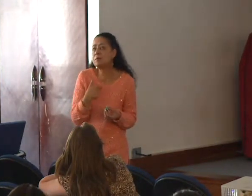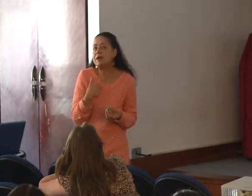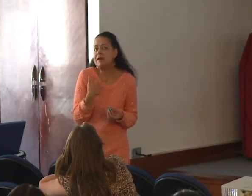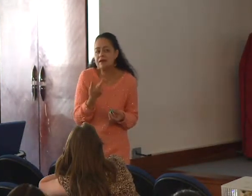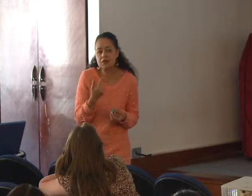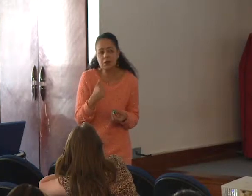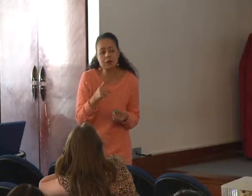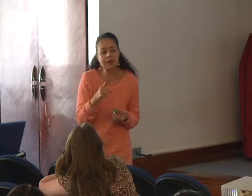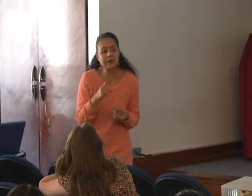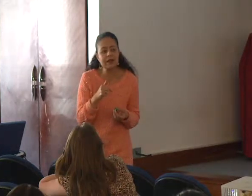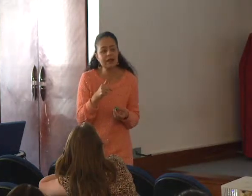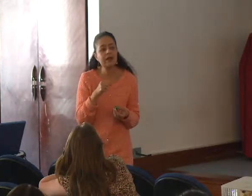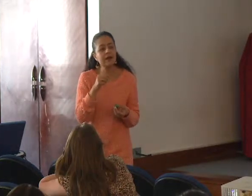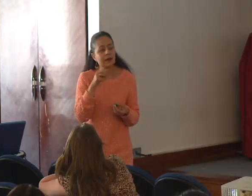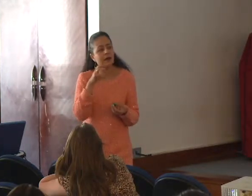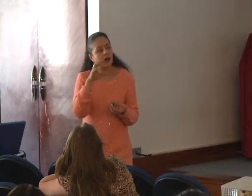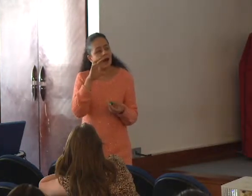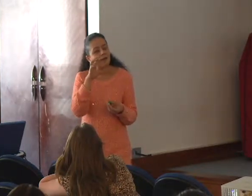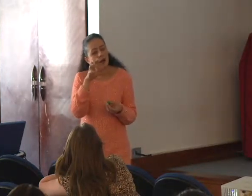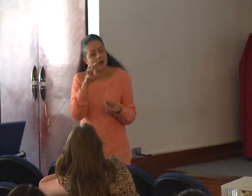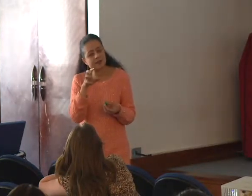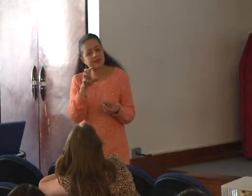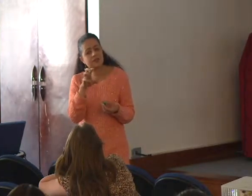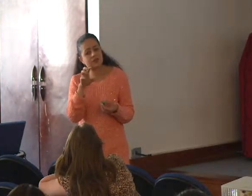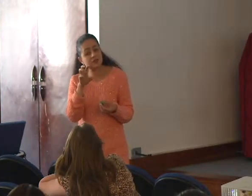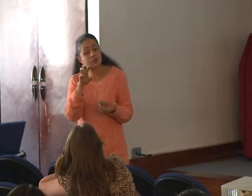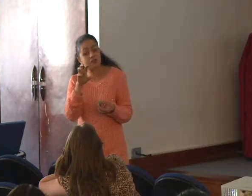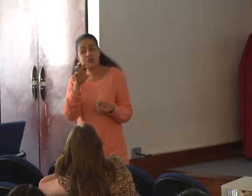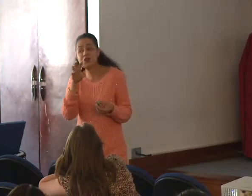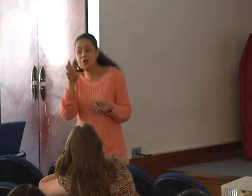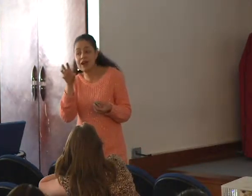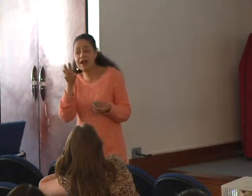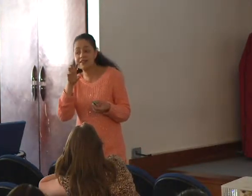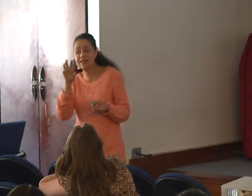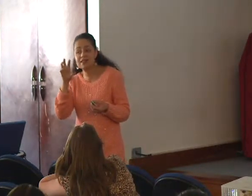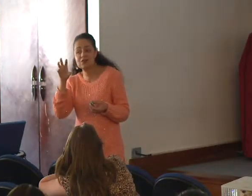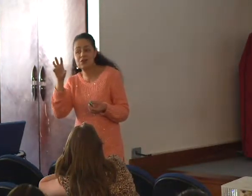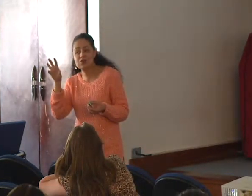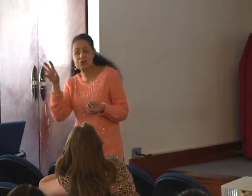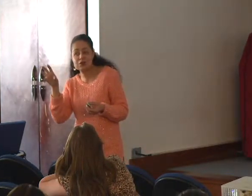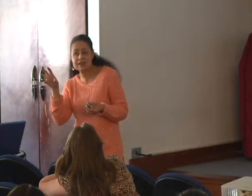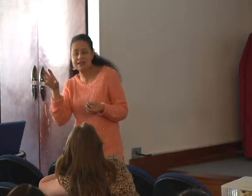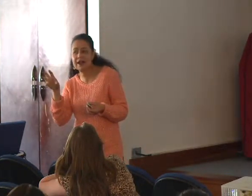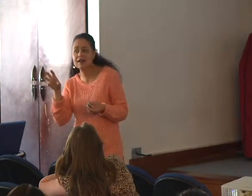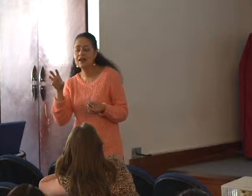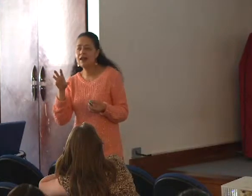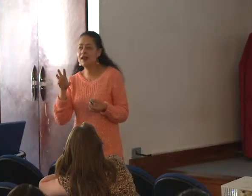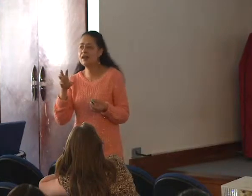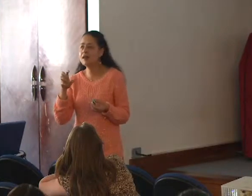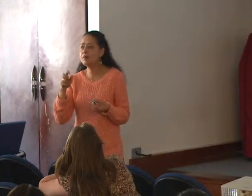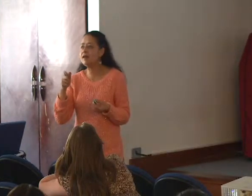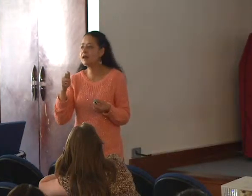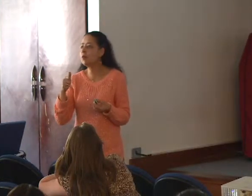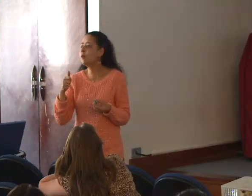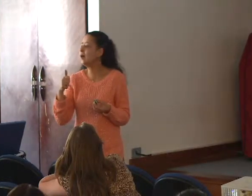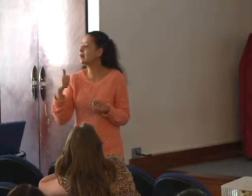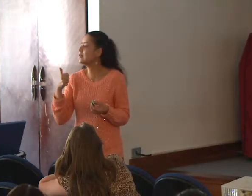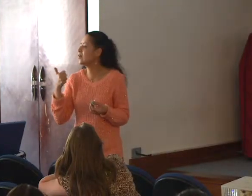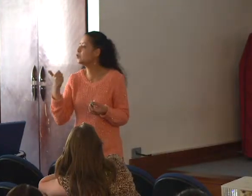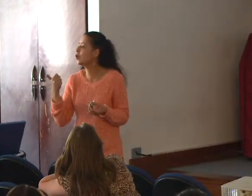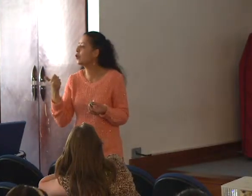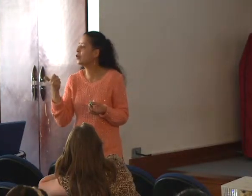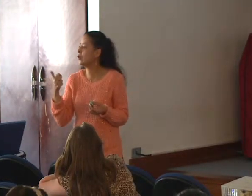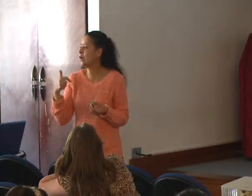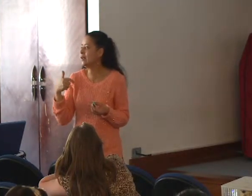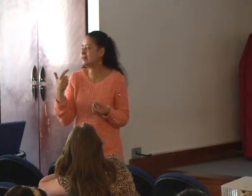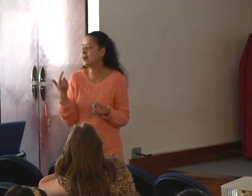nos va, digamos, permitir de una u otra manera favorecer esos años escolares en los que los chicos están, mirar